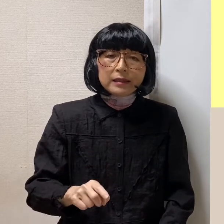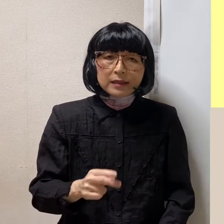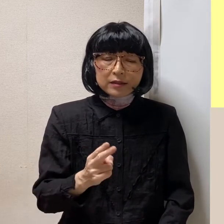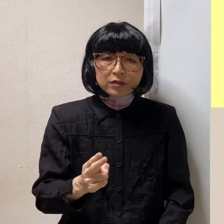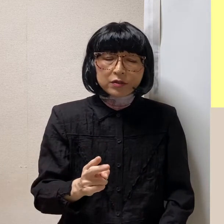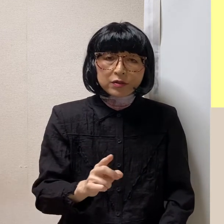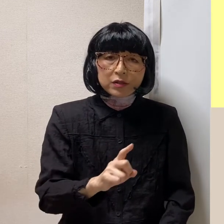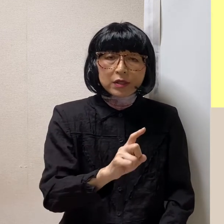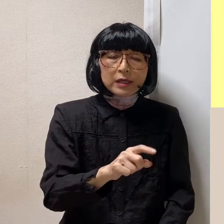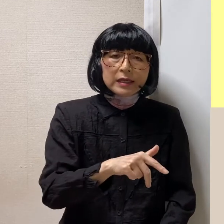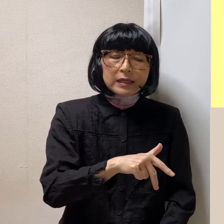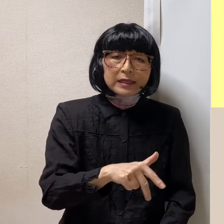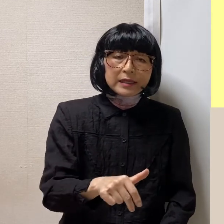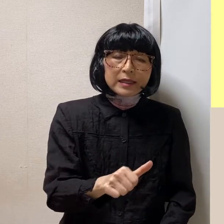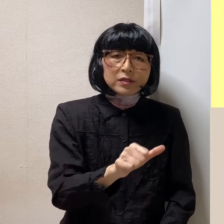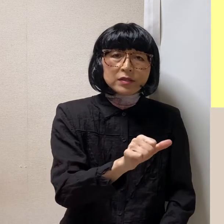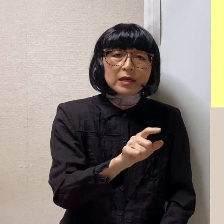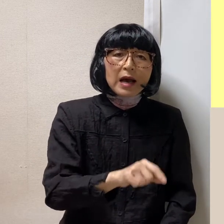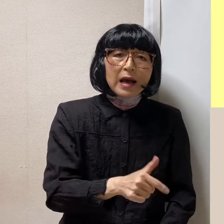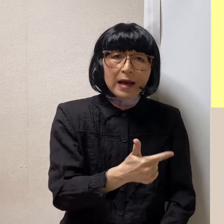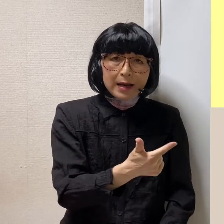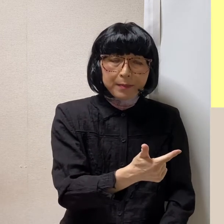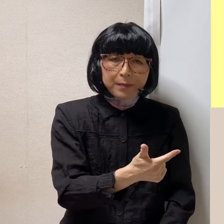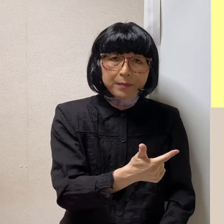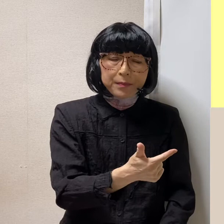He hurt his arm.